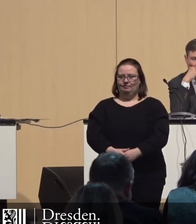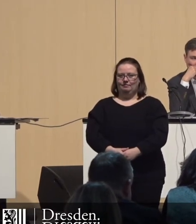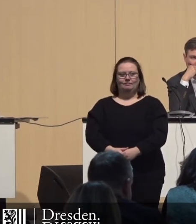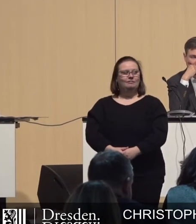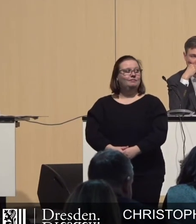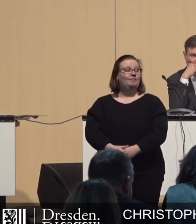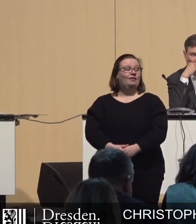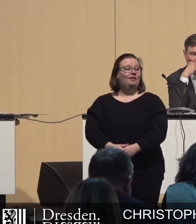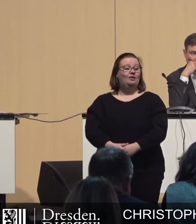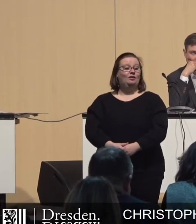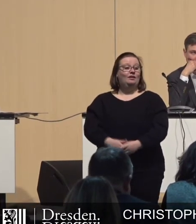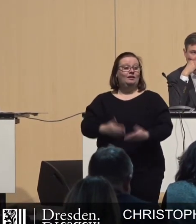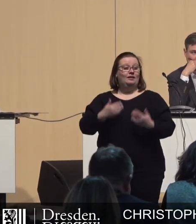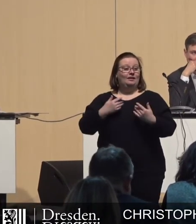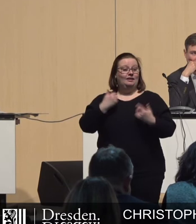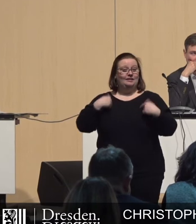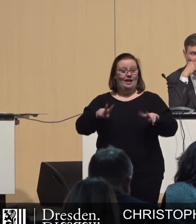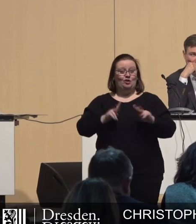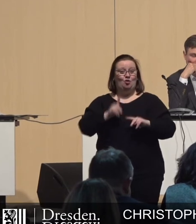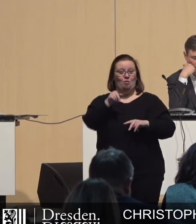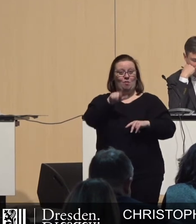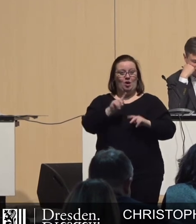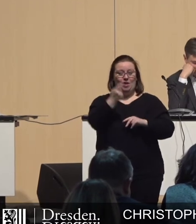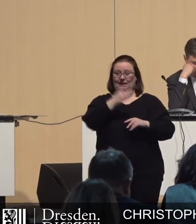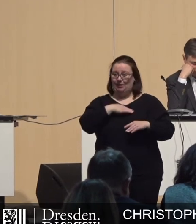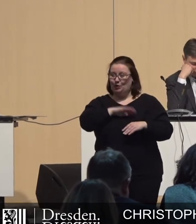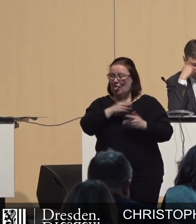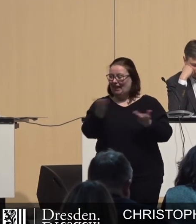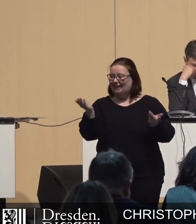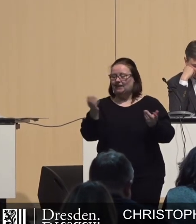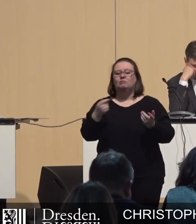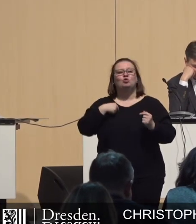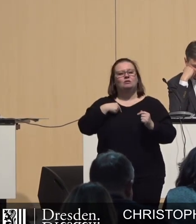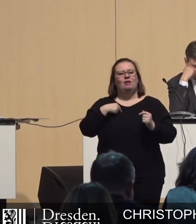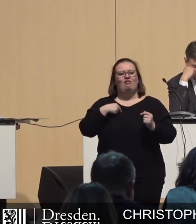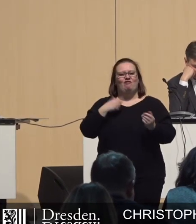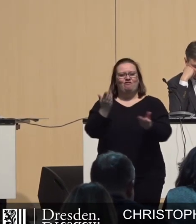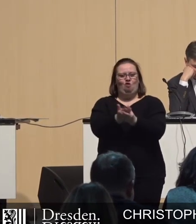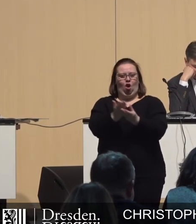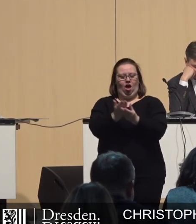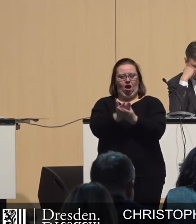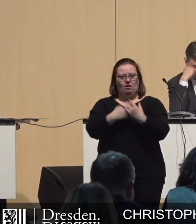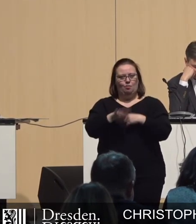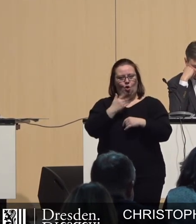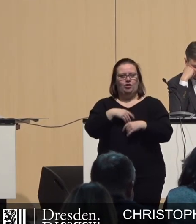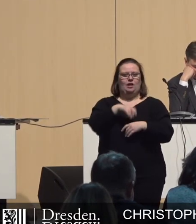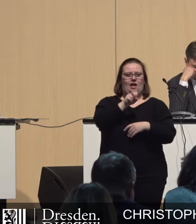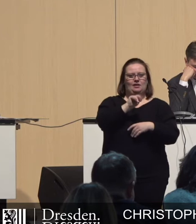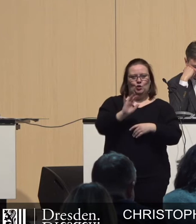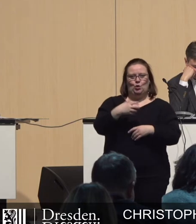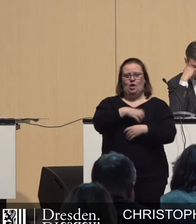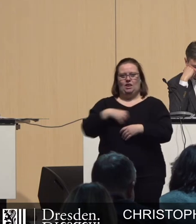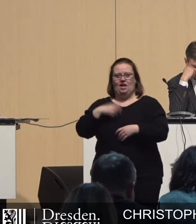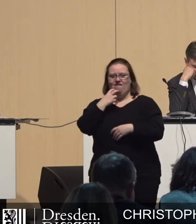Ja, vielen Dank, sehr geehrter Oberbürgermeister, liebe Kolleginnen und Kollegen. Mit der Vorlage soll die Zustimmung der Fusion von Enso und Drewag zur